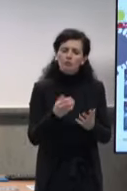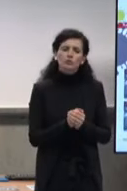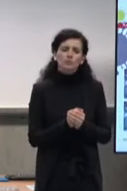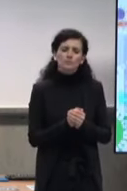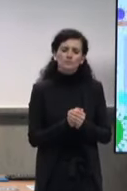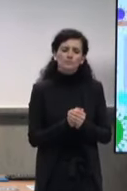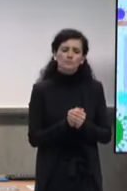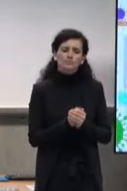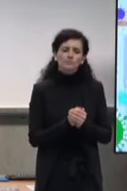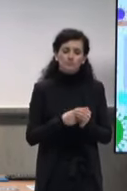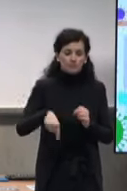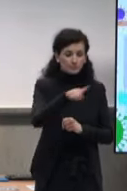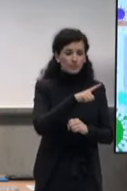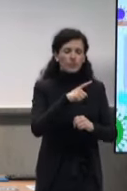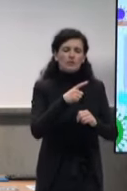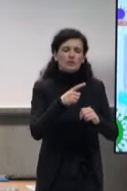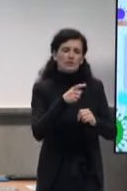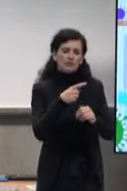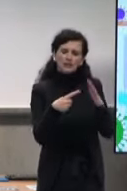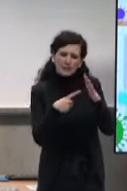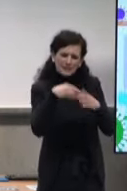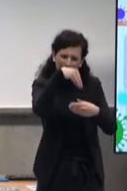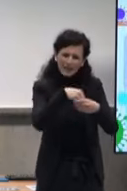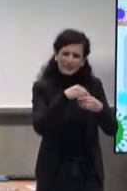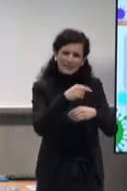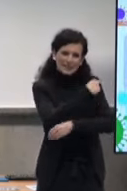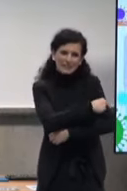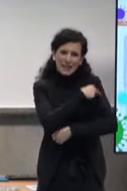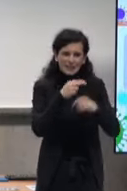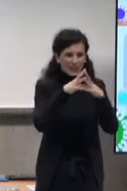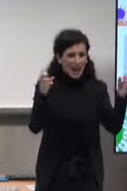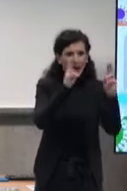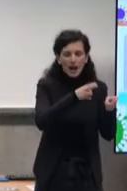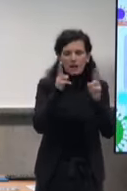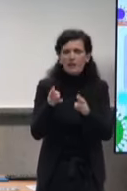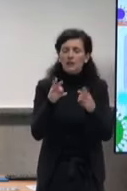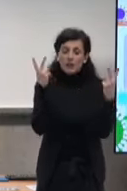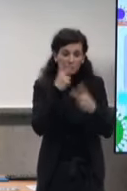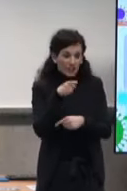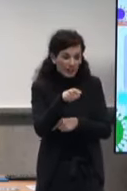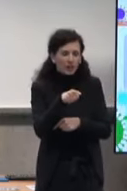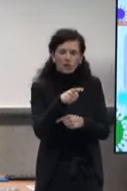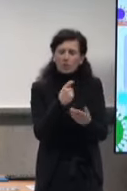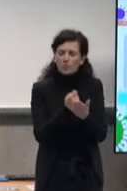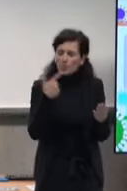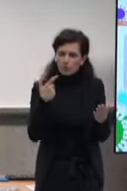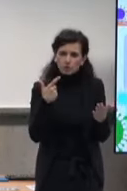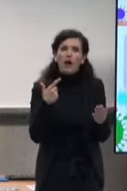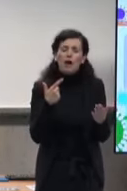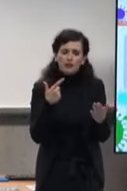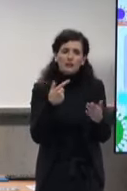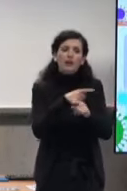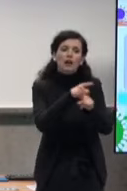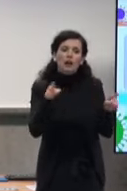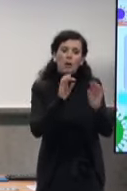dispongono gli operatori sanitari che ribadisco sono uno dei beni più preziosi in questo momento che abbiamo rispondano esattamente a quegli